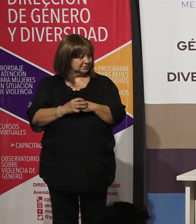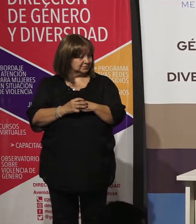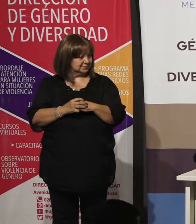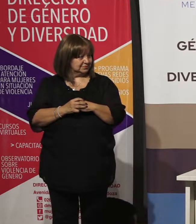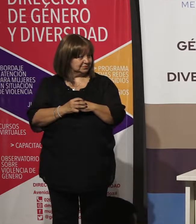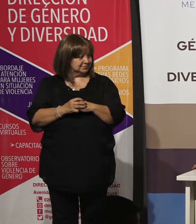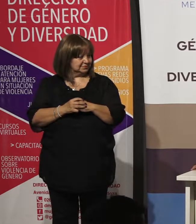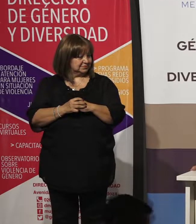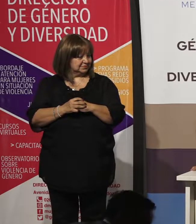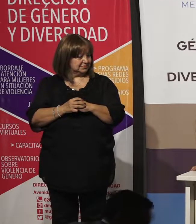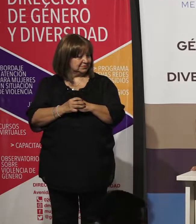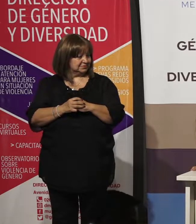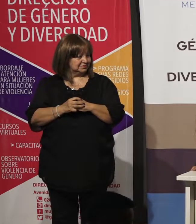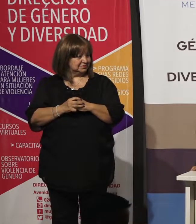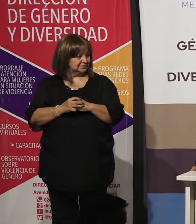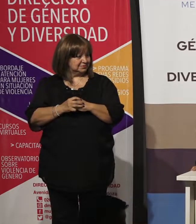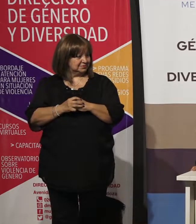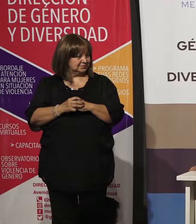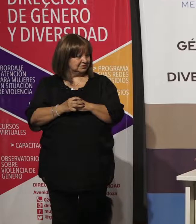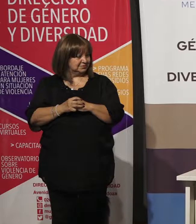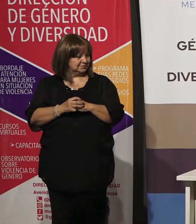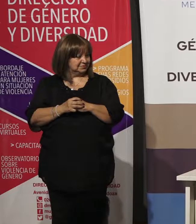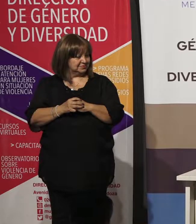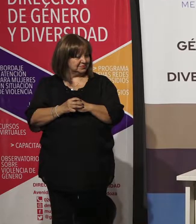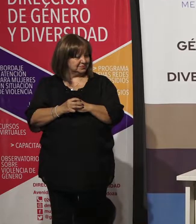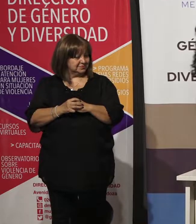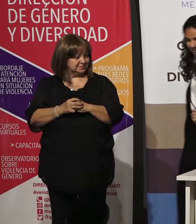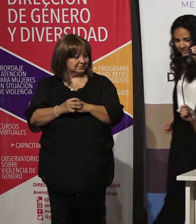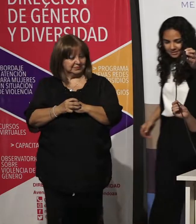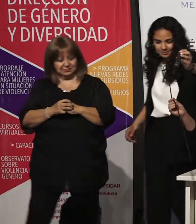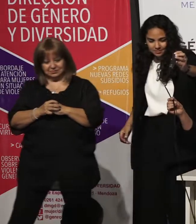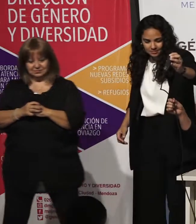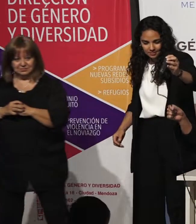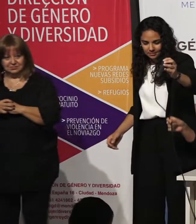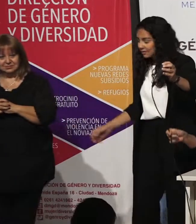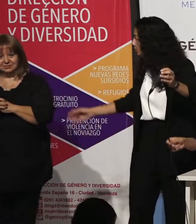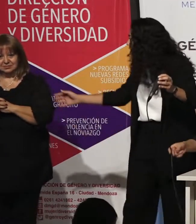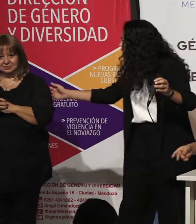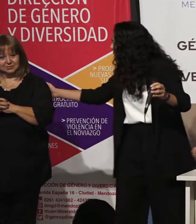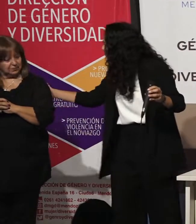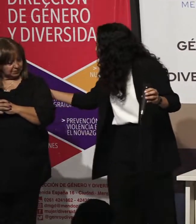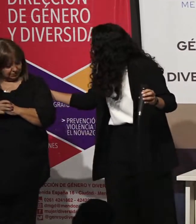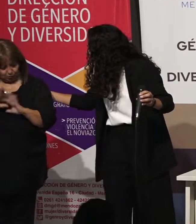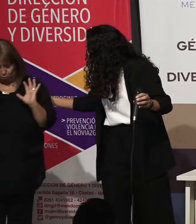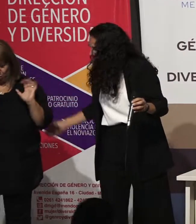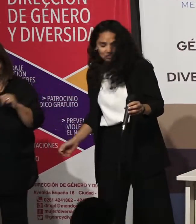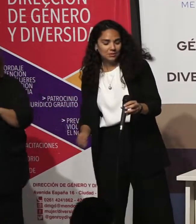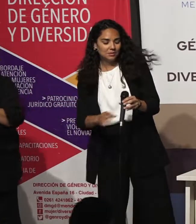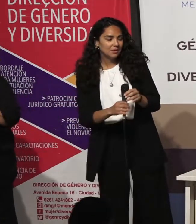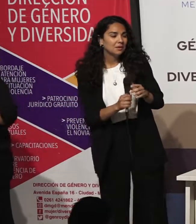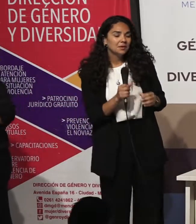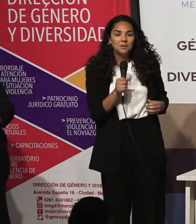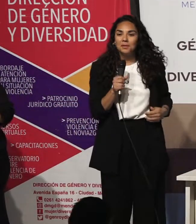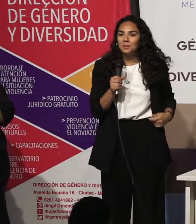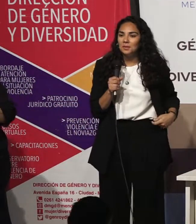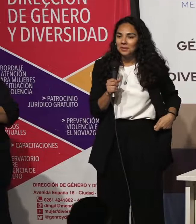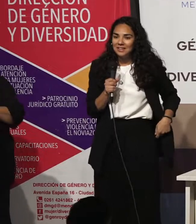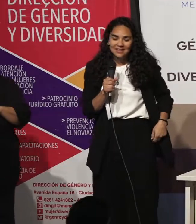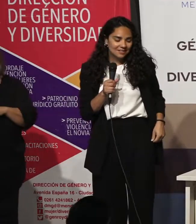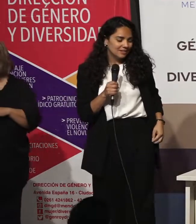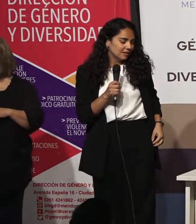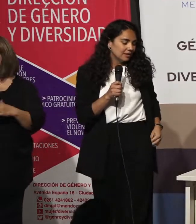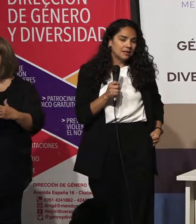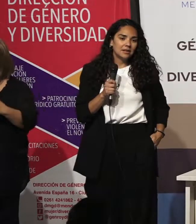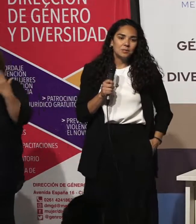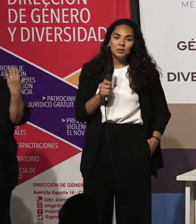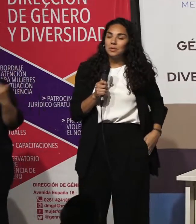Para, me voy a parar. Muy bien. Cuidado, Flor. Ahí está. ¿Te molesta? Hola, buenos